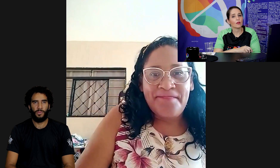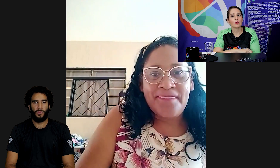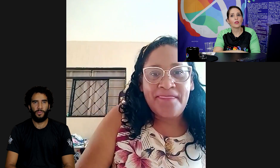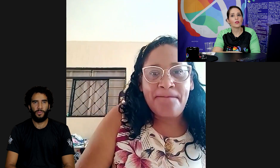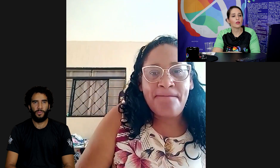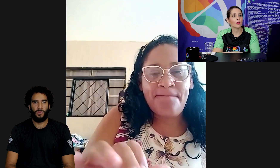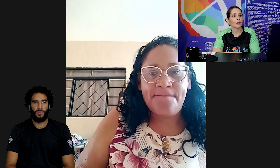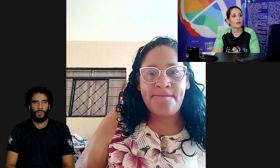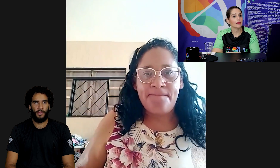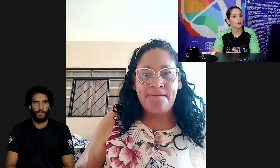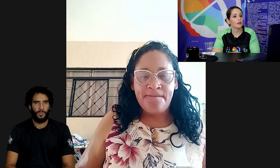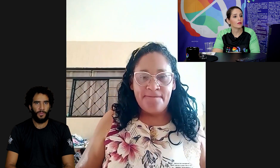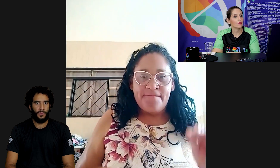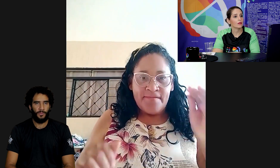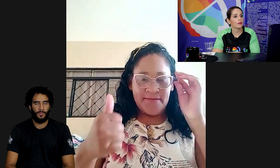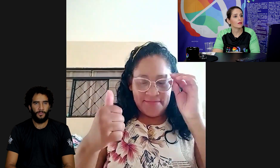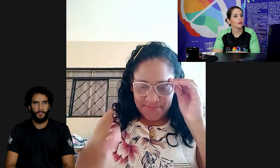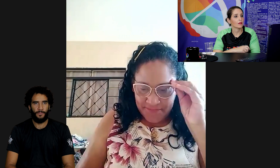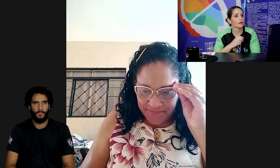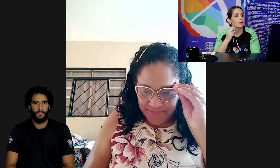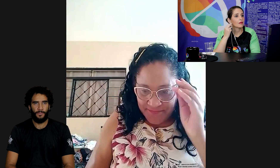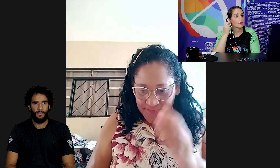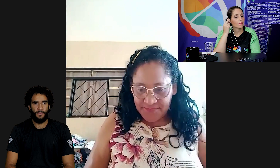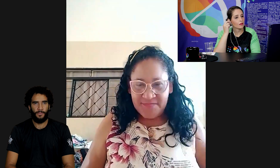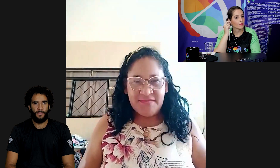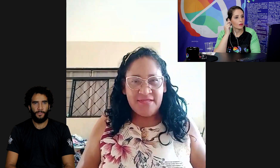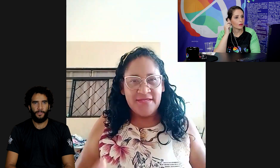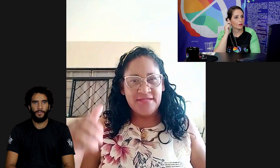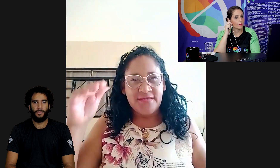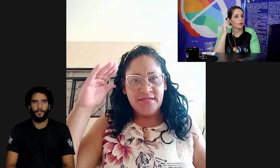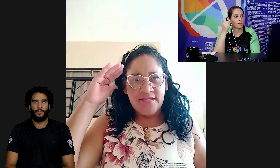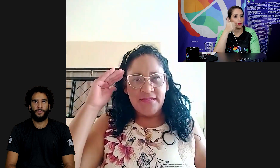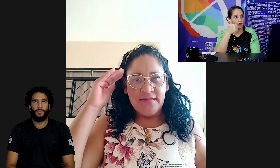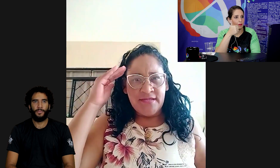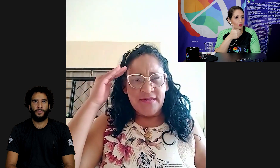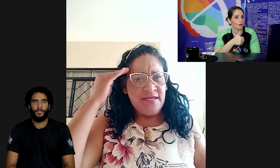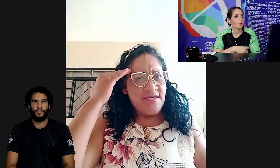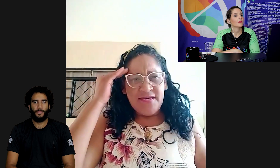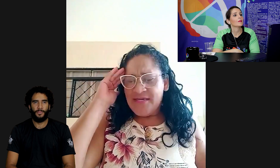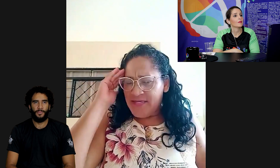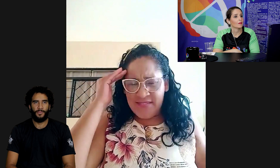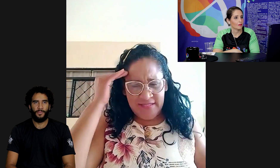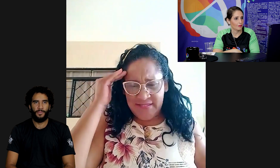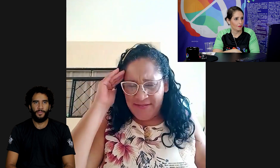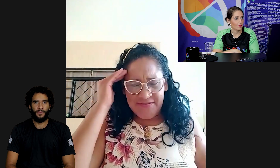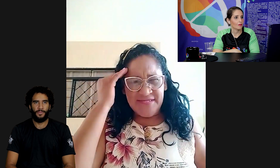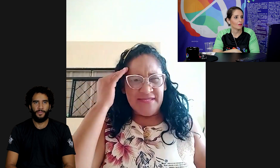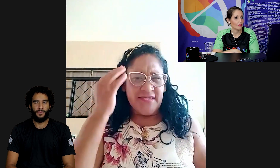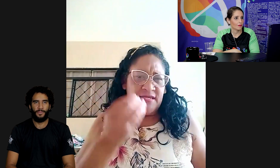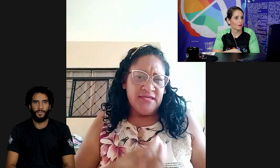Eu não entendi, Lóia. Ela não atingiu, agora sim. Ela atingiu, repetir.